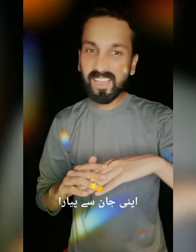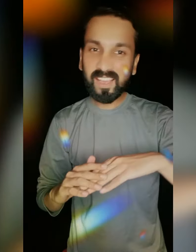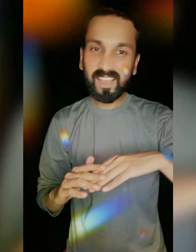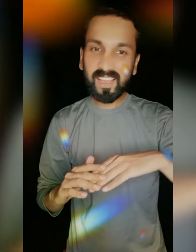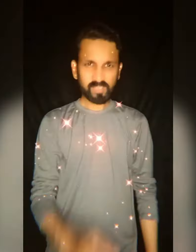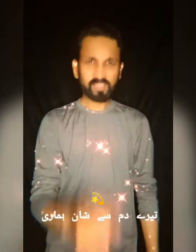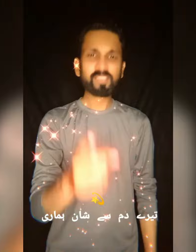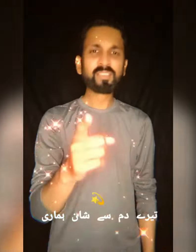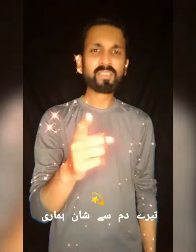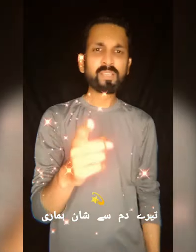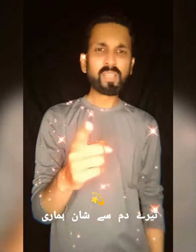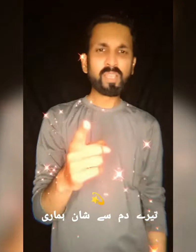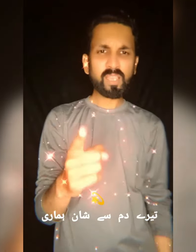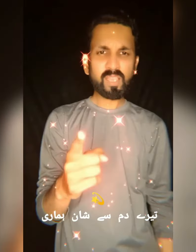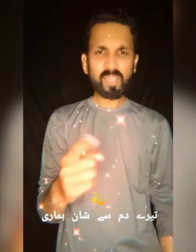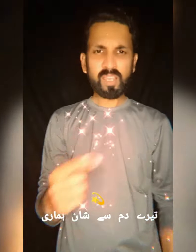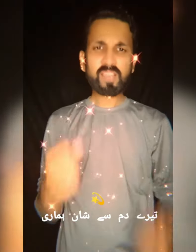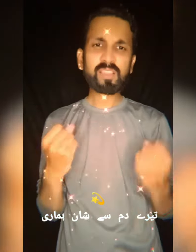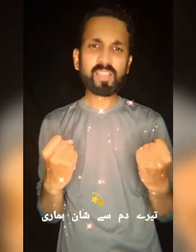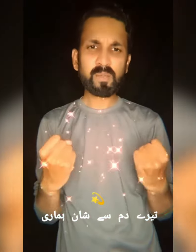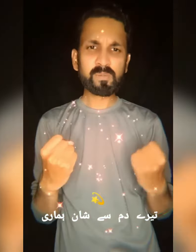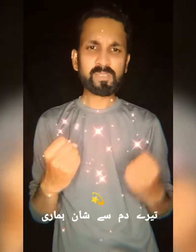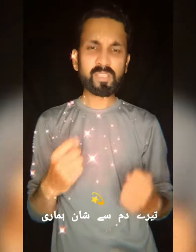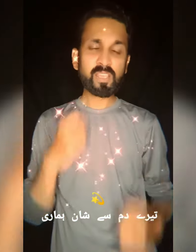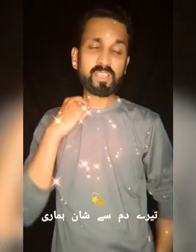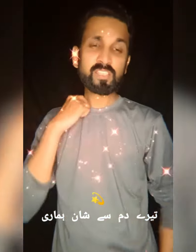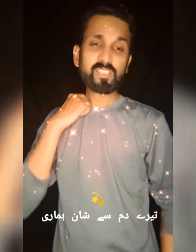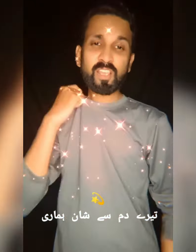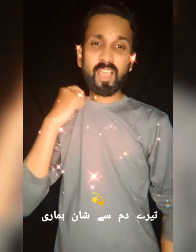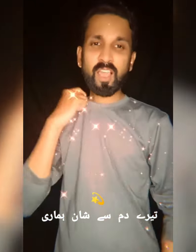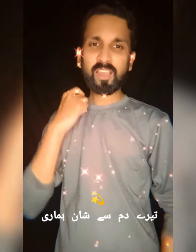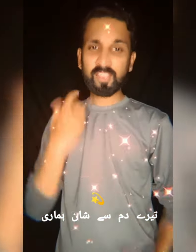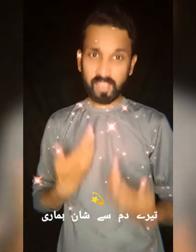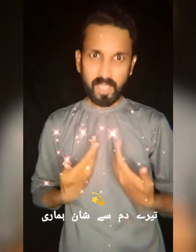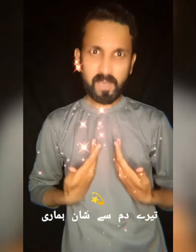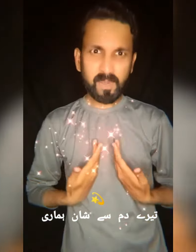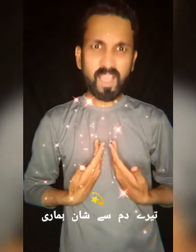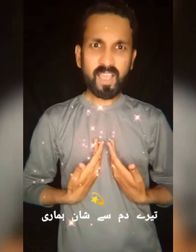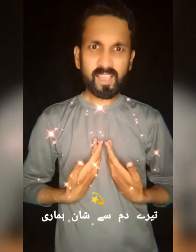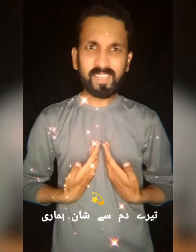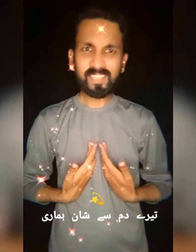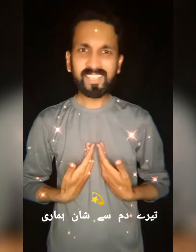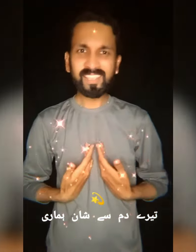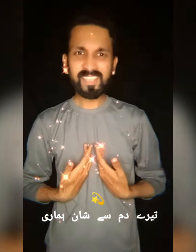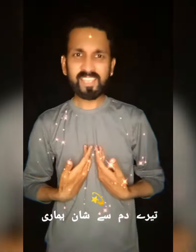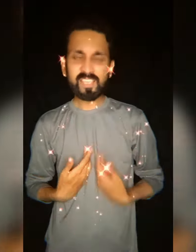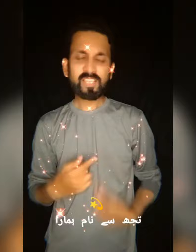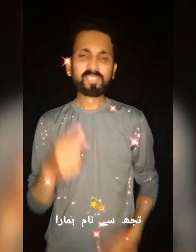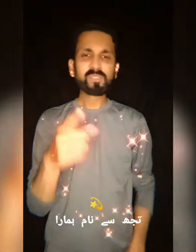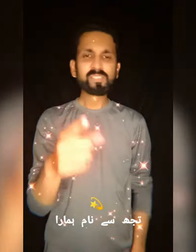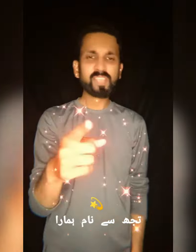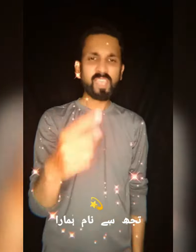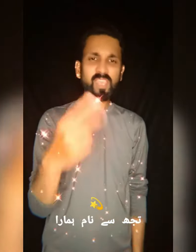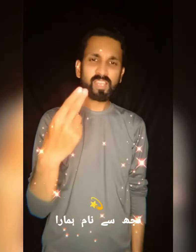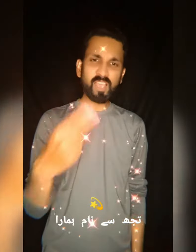प्यारा, तेरे दम से शान हमारी तुझसे